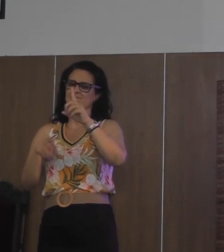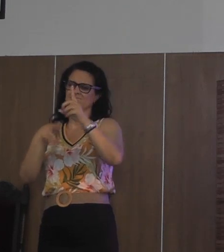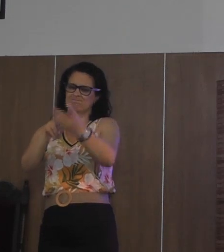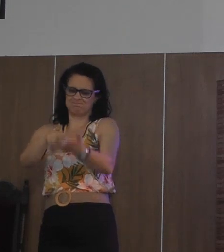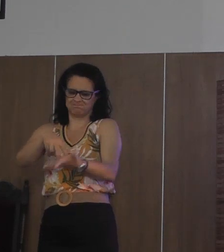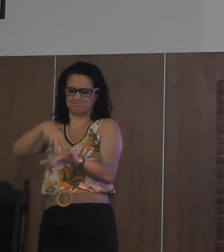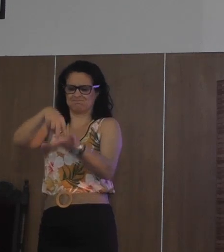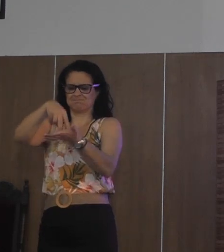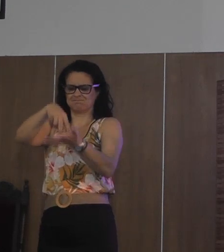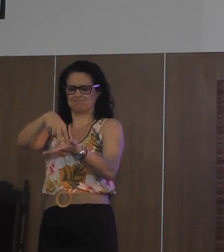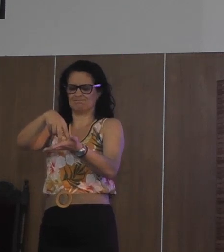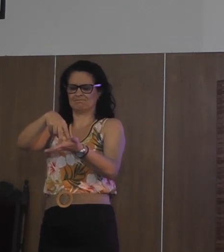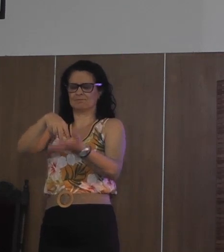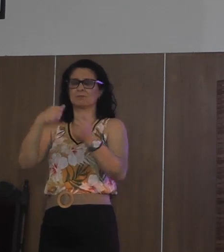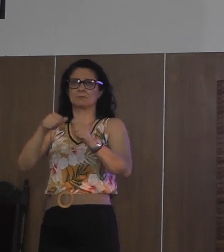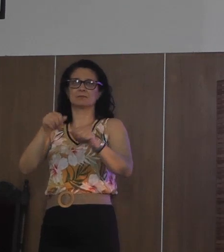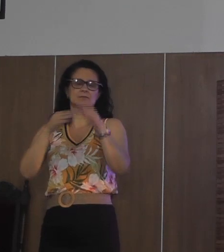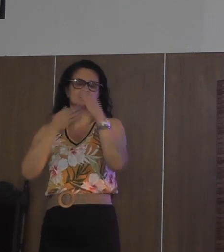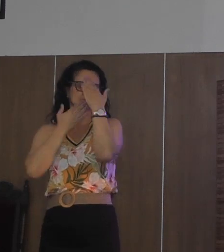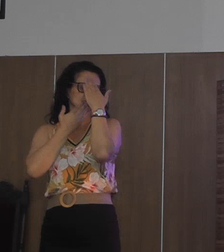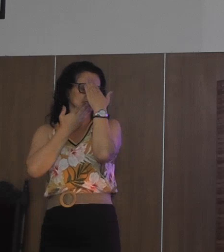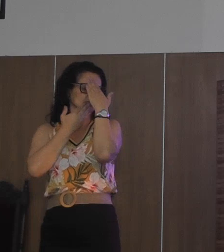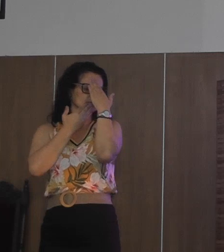A ser grato por isso.